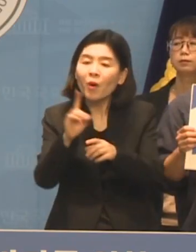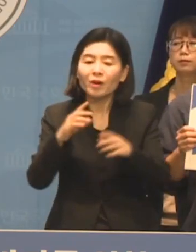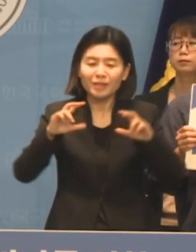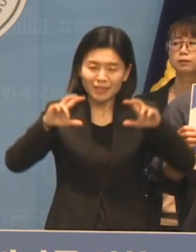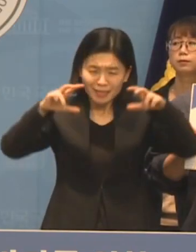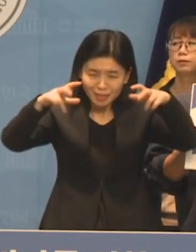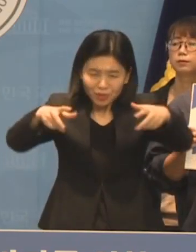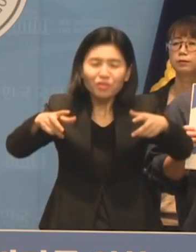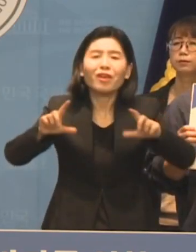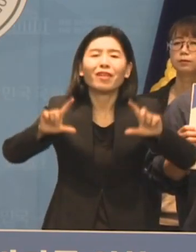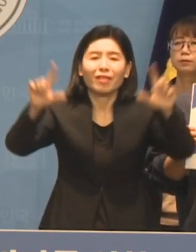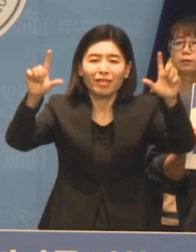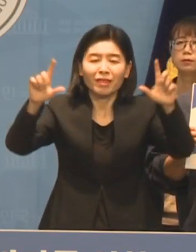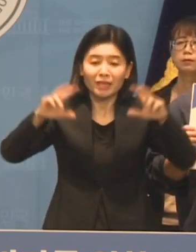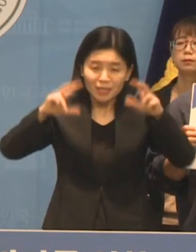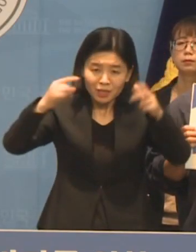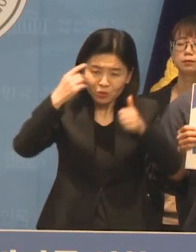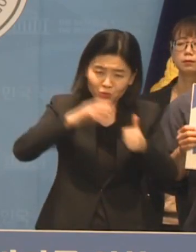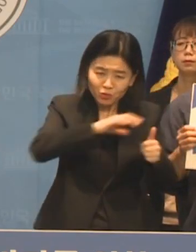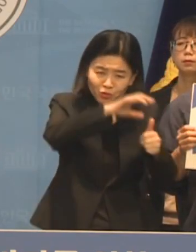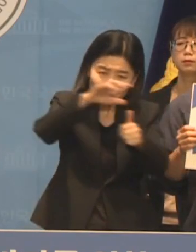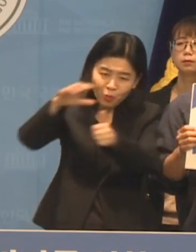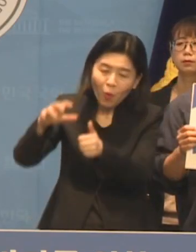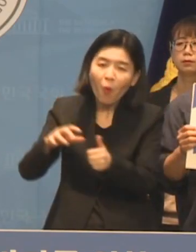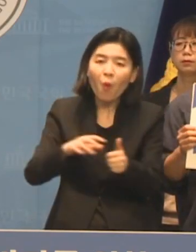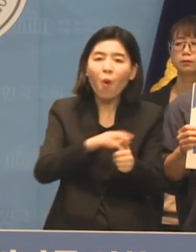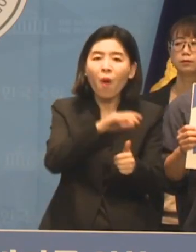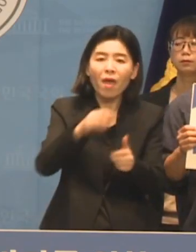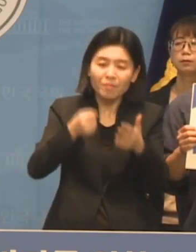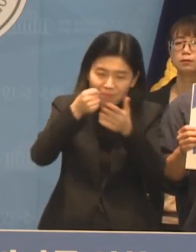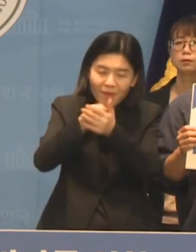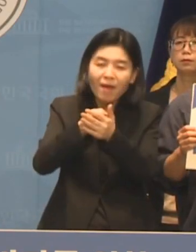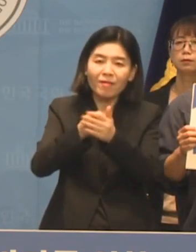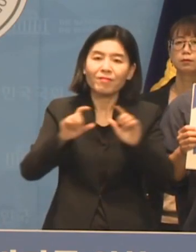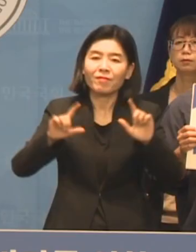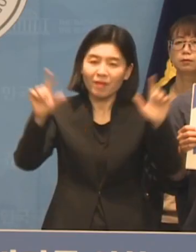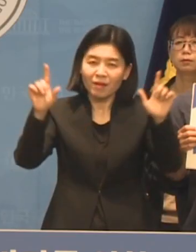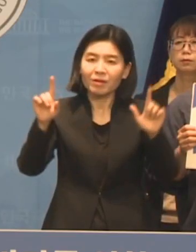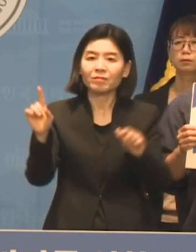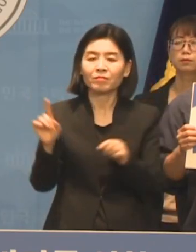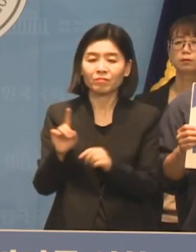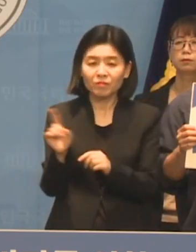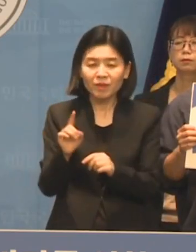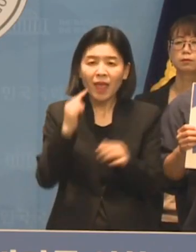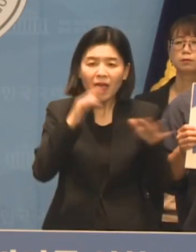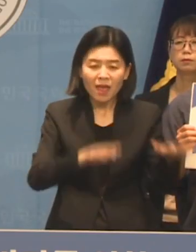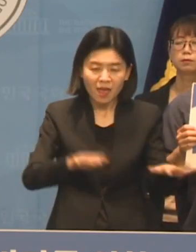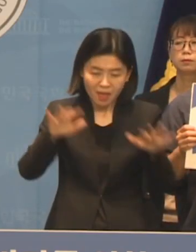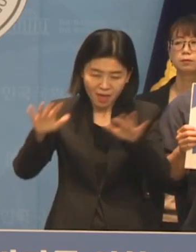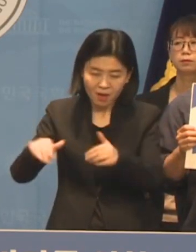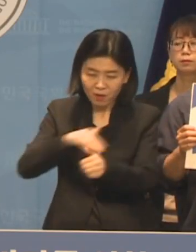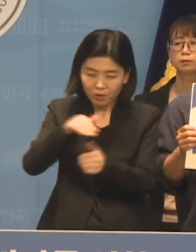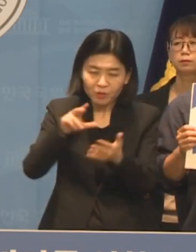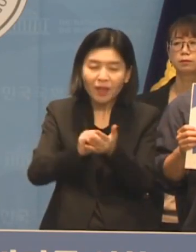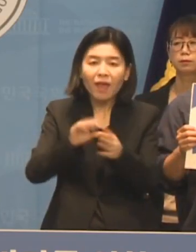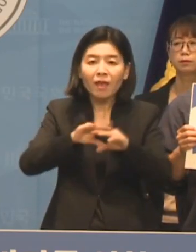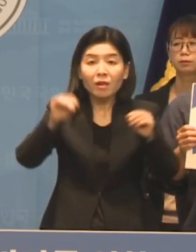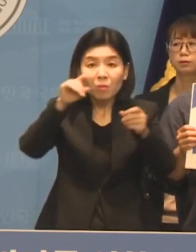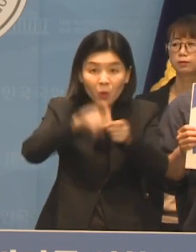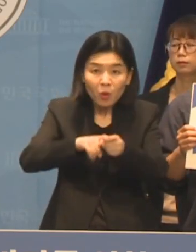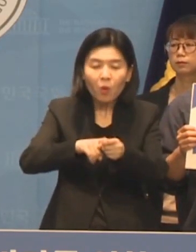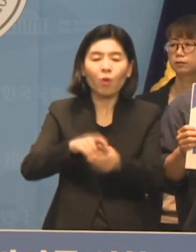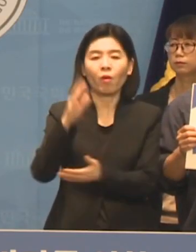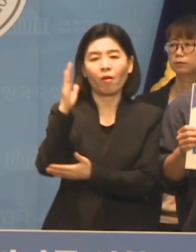환경을 보호하자는 취지로 제정된 기념일이만큼 해양 환경 문제 해결을 위한 오늘의 기자회견이